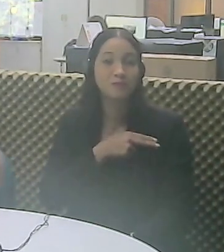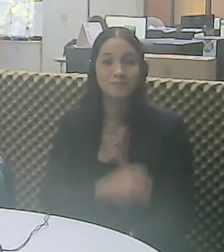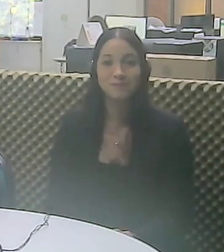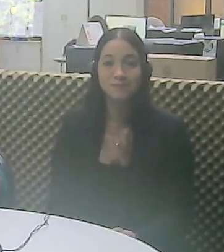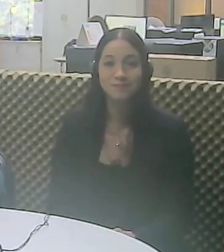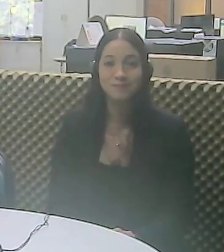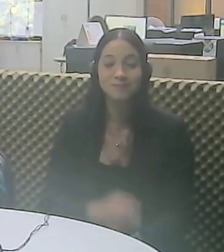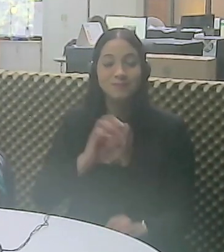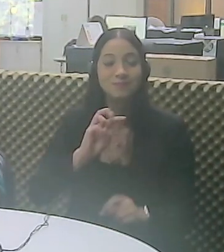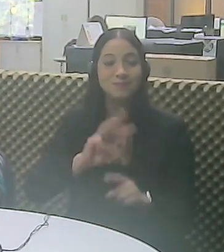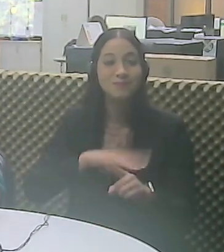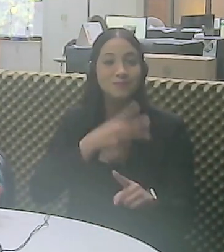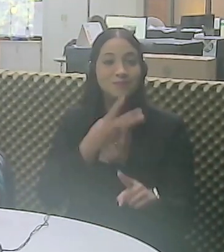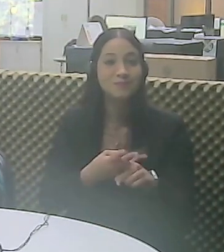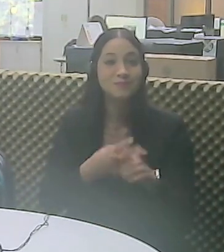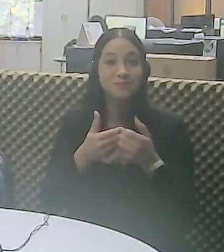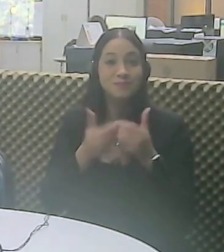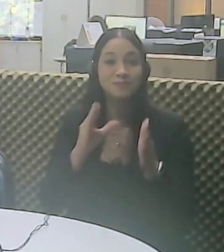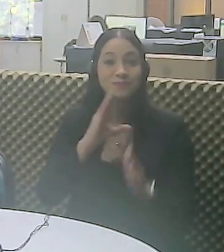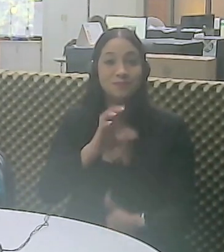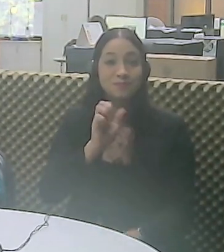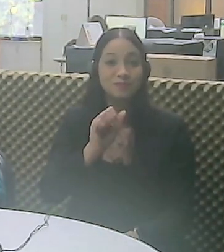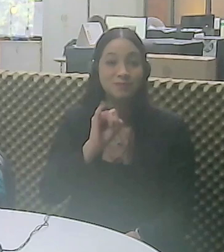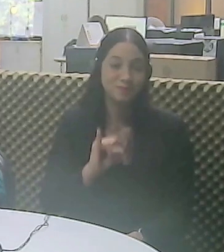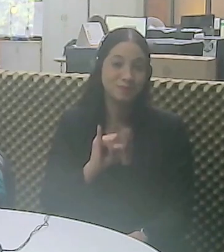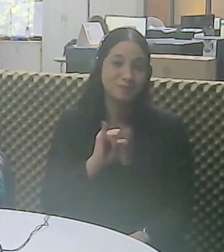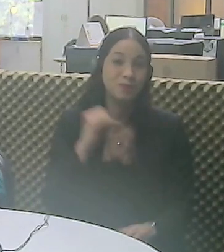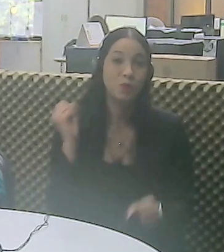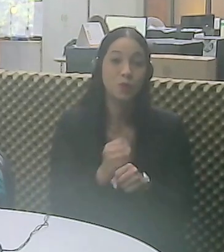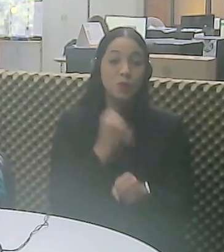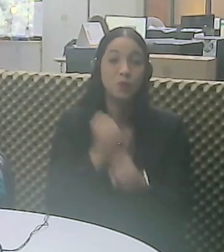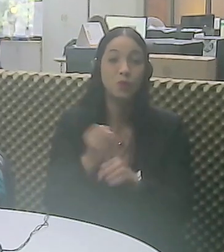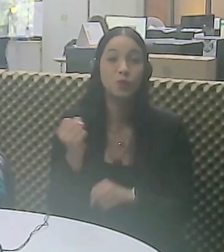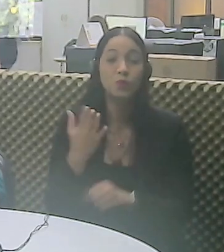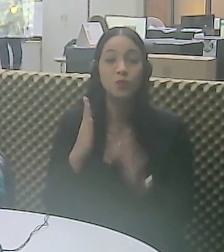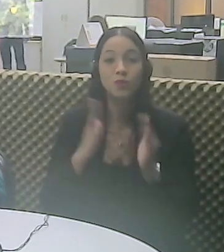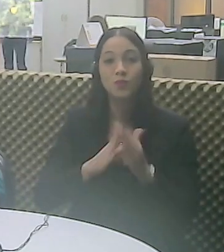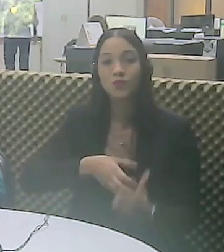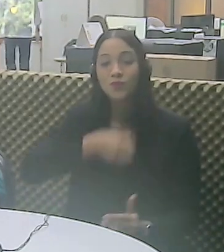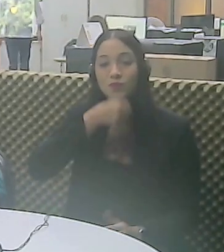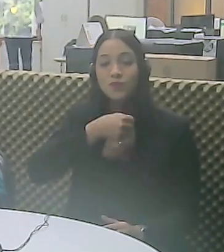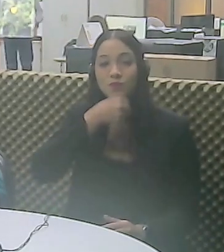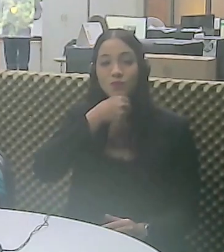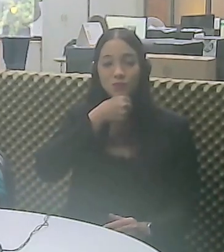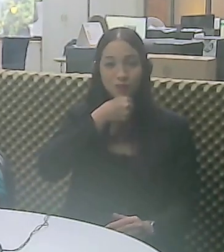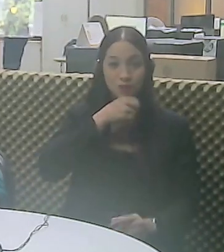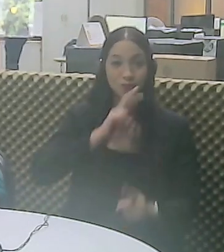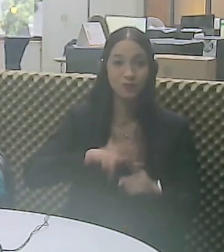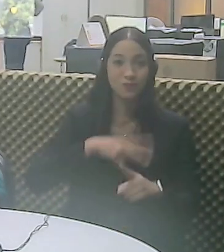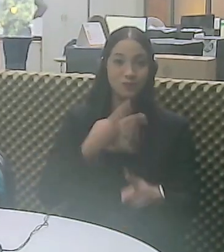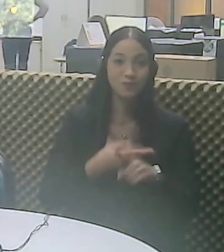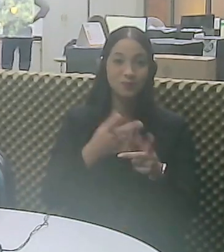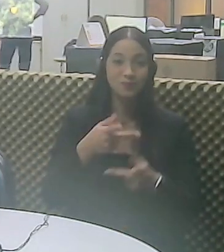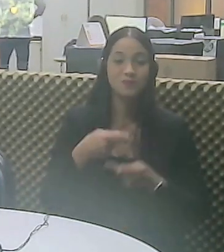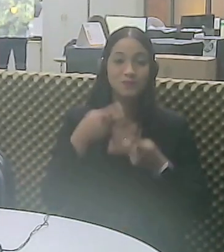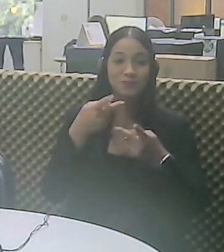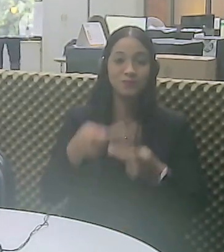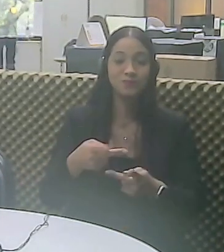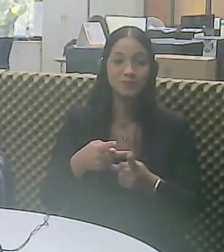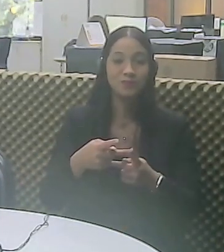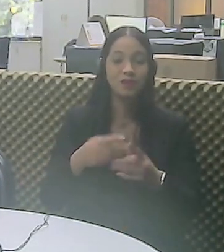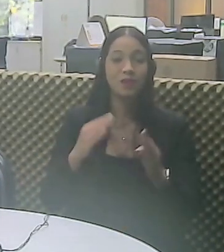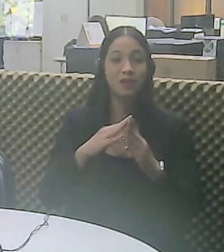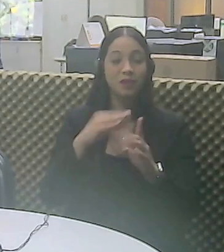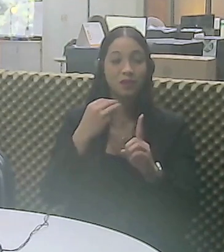Naikas. Multiplicamos por 3 as vagas nos CEAs e construímos um novo condomínio do idoso. Dobramos o acolhimento em abrigos